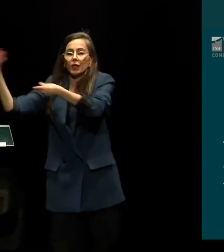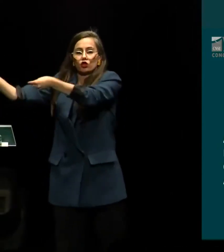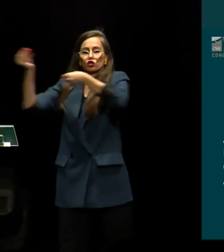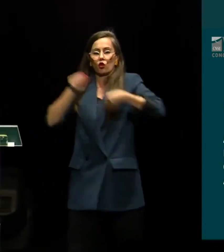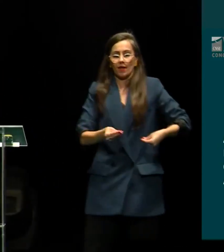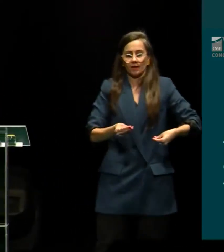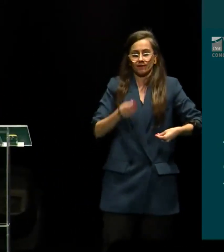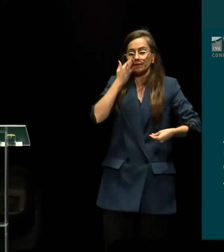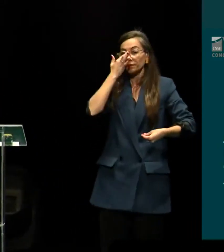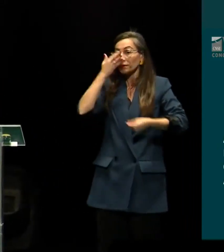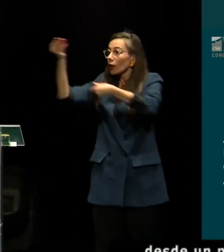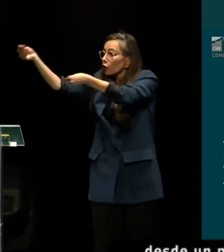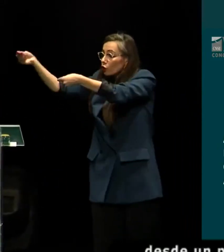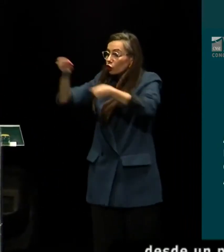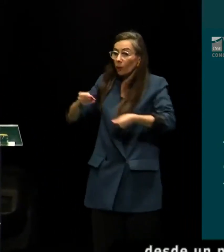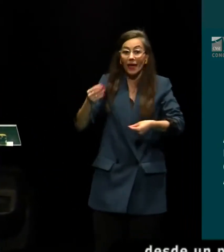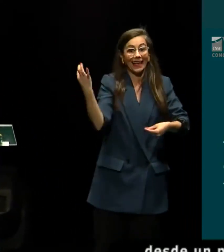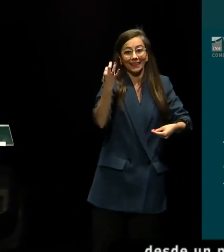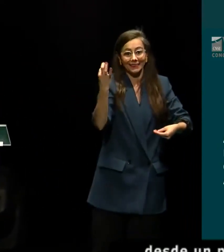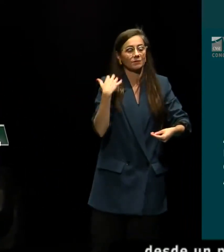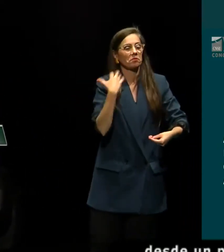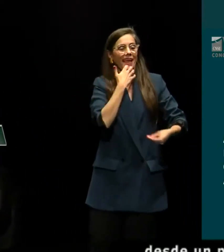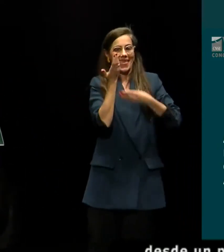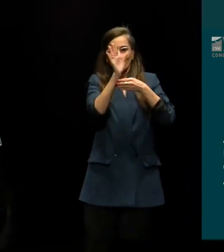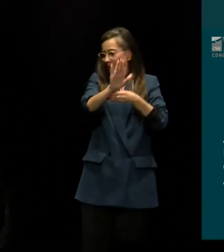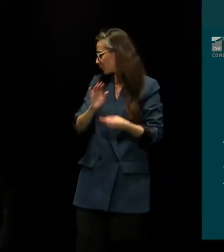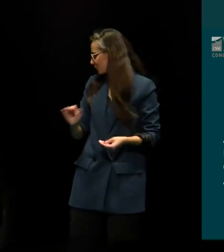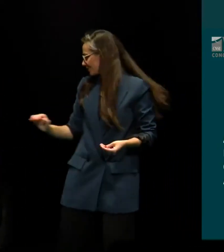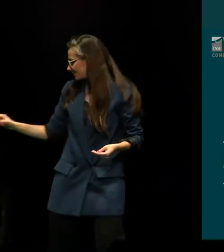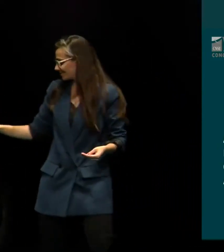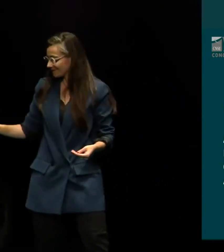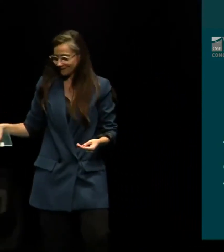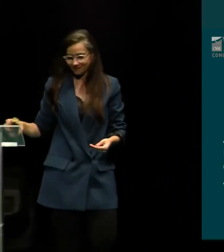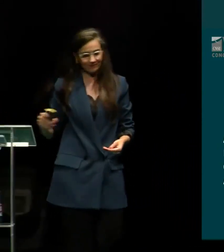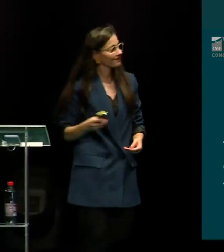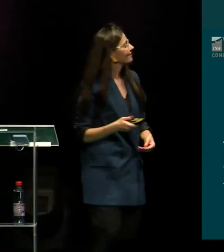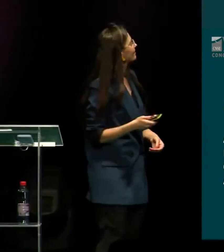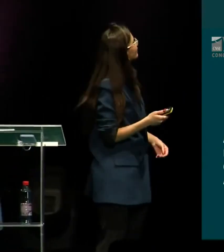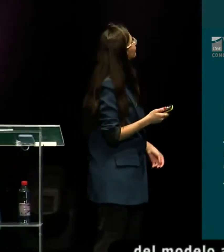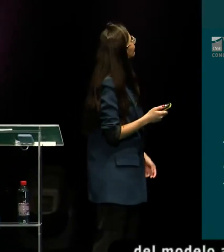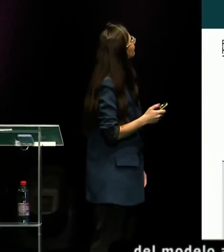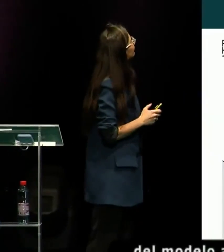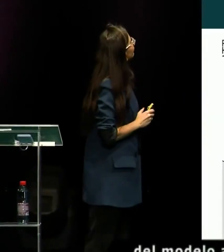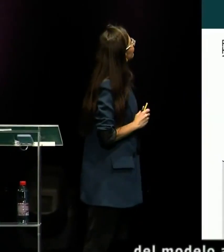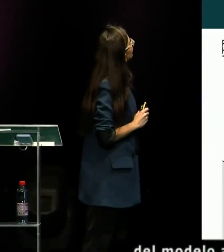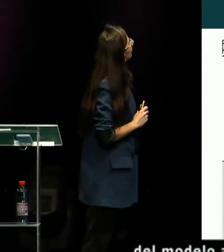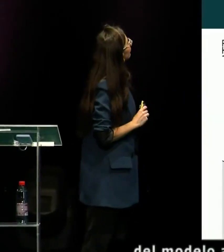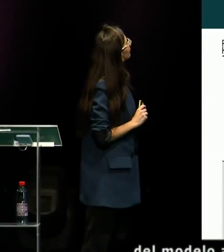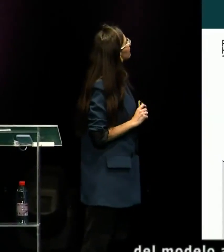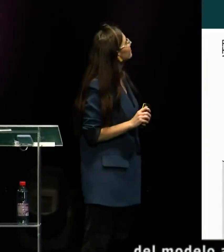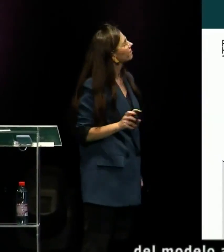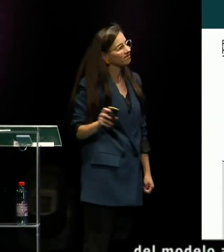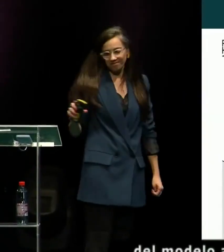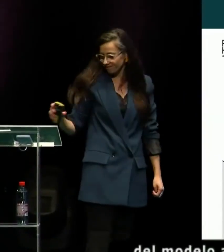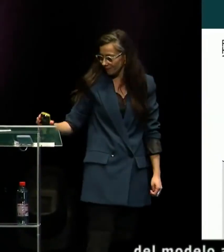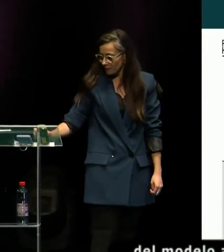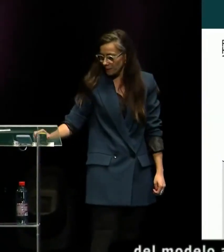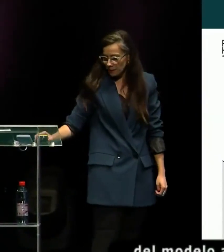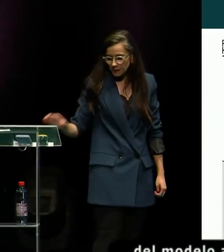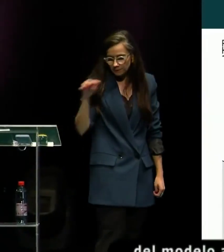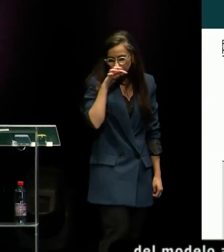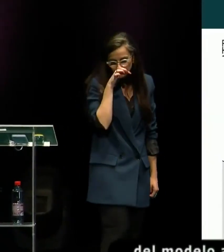que estábamos inmersos, ¿no? Para que nos reportaran sus reflexiones, sus opiniones,